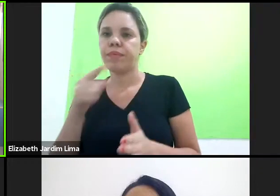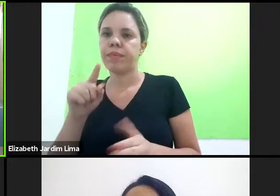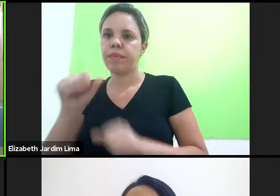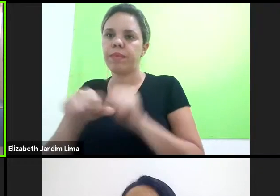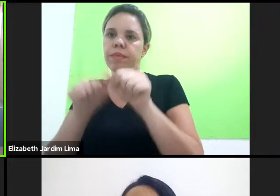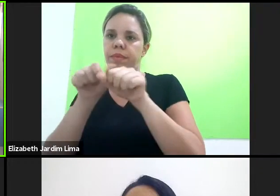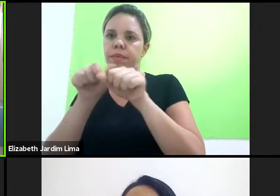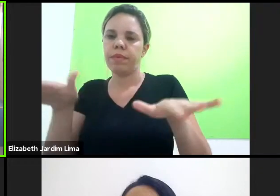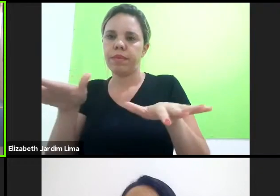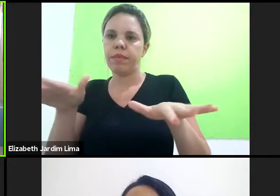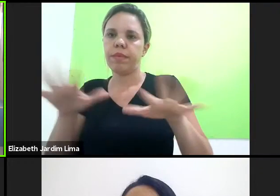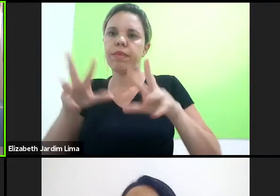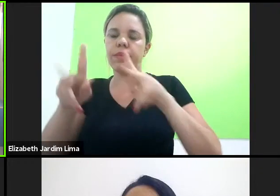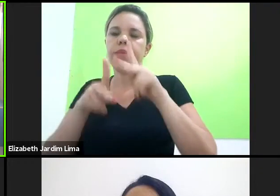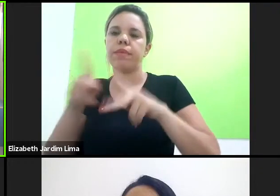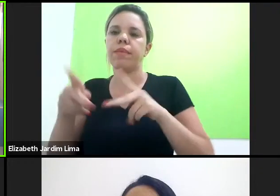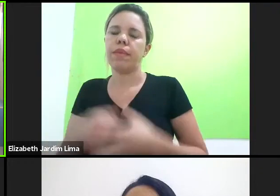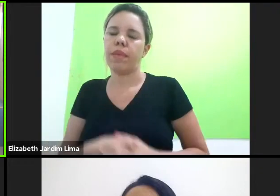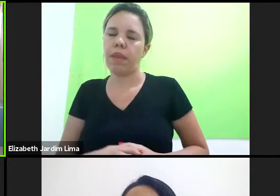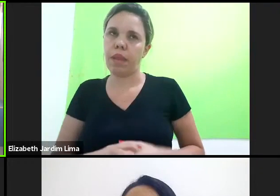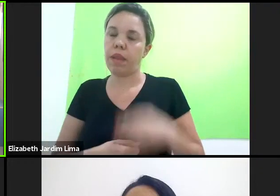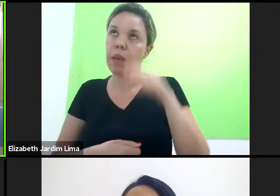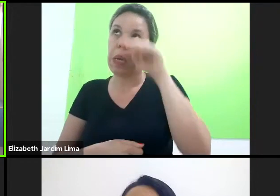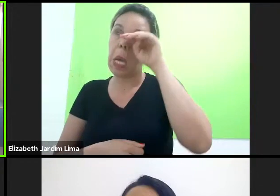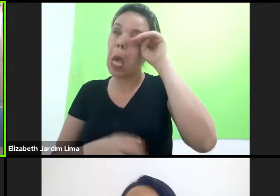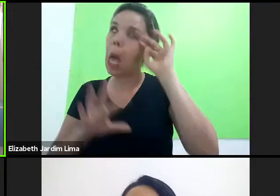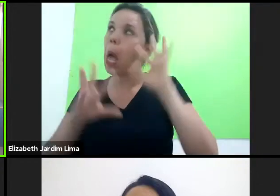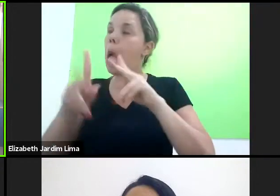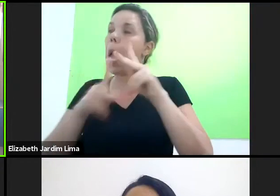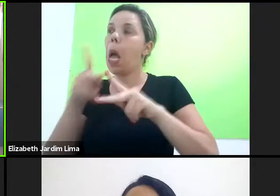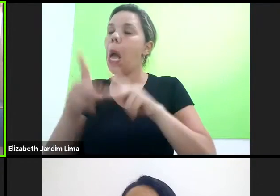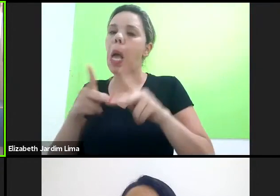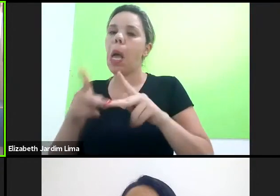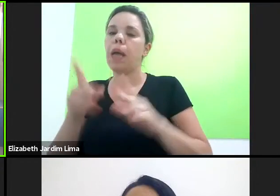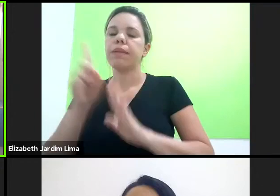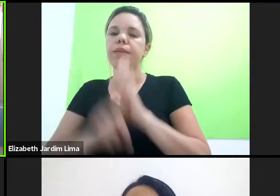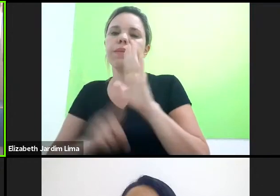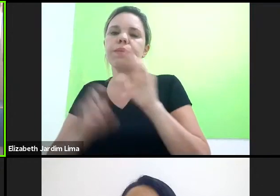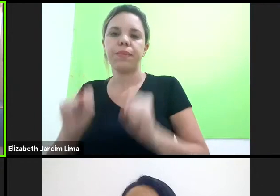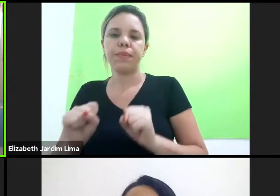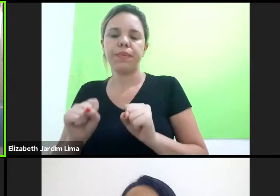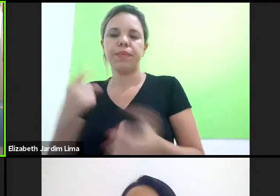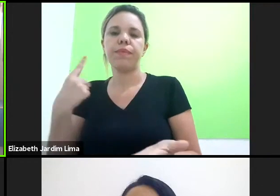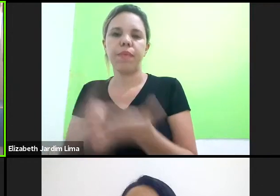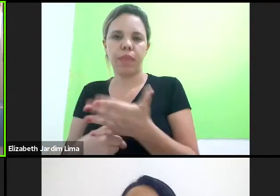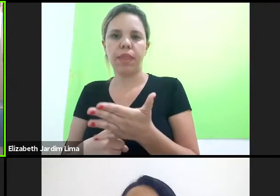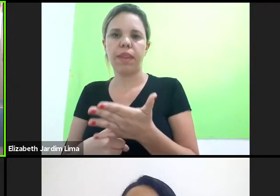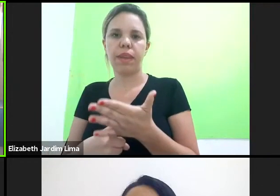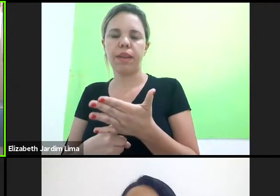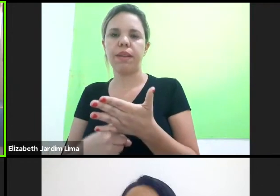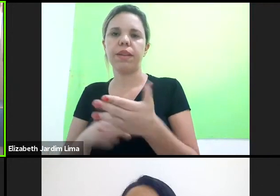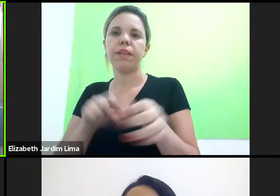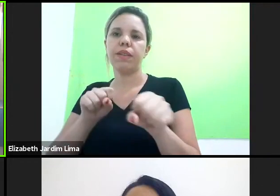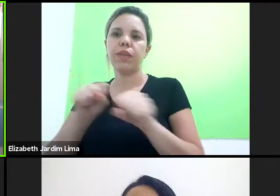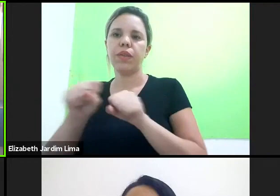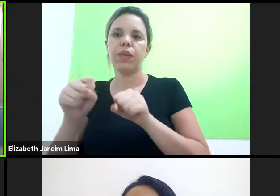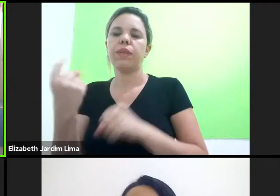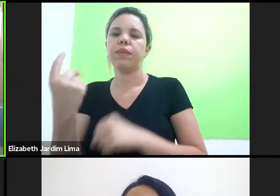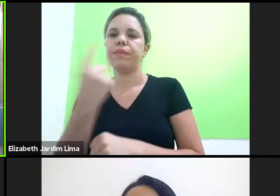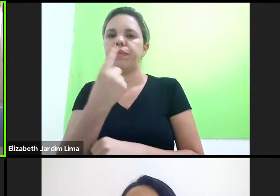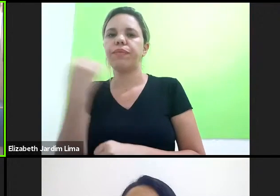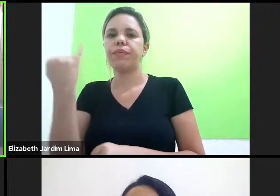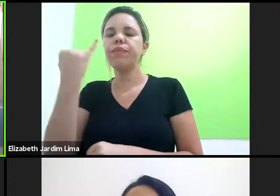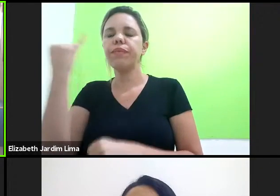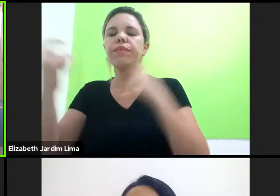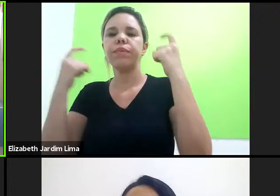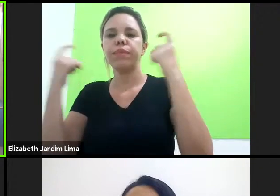nos ouvidos de todo mundo, para que todas as pessoas que estão no direito possam se comprometer com uma formação menos individualista e mais